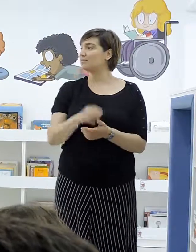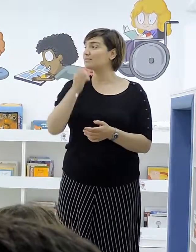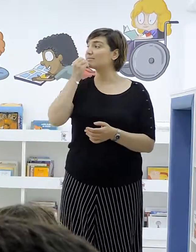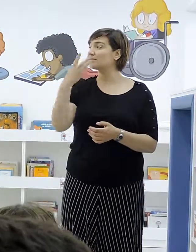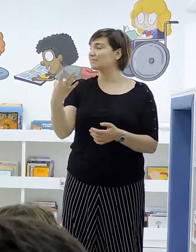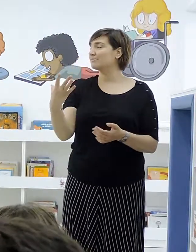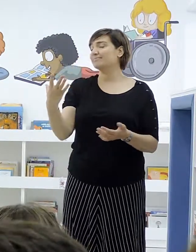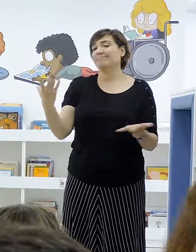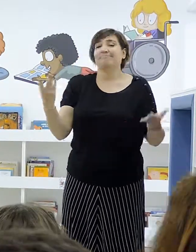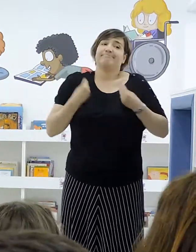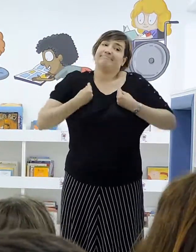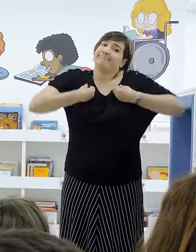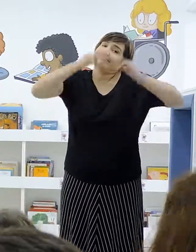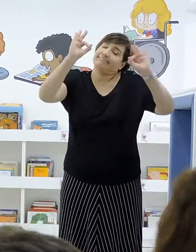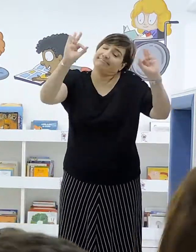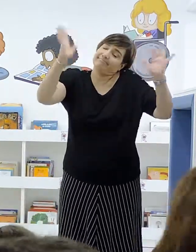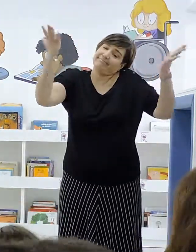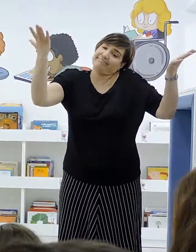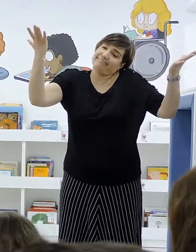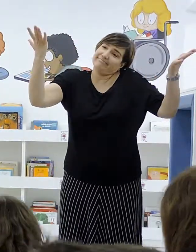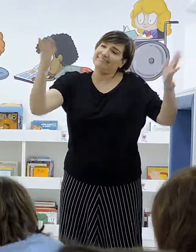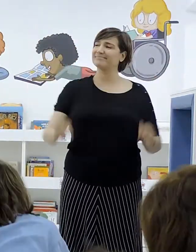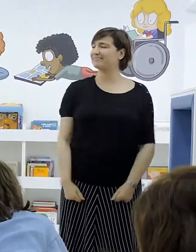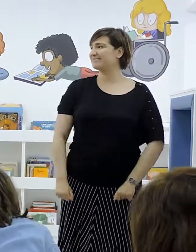Bueno, la vida está así, no,